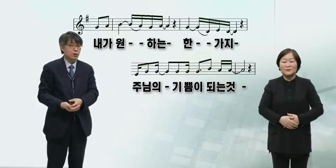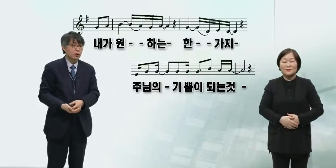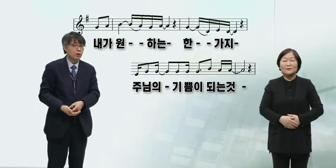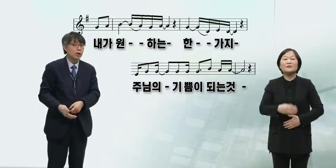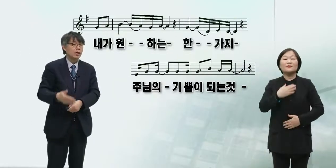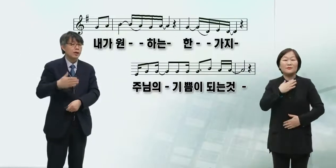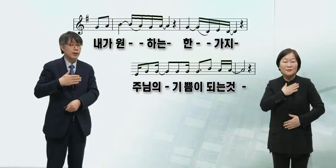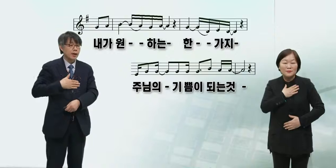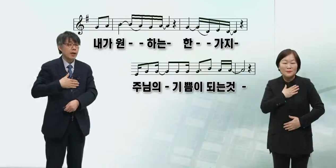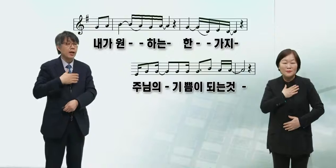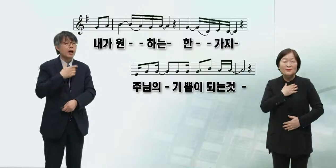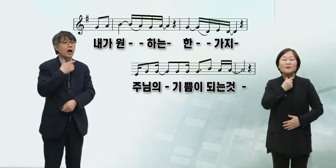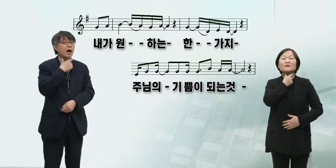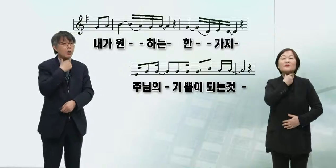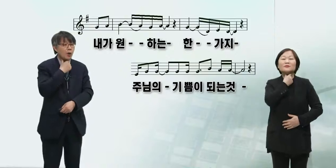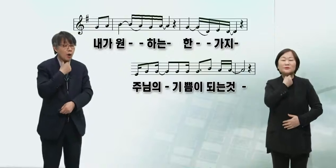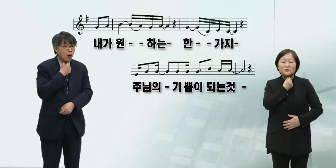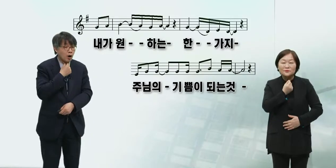하소서. 내가